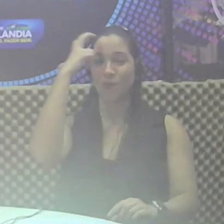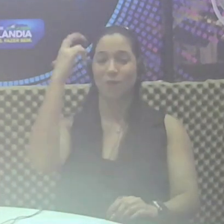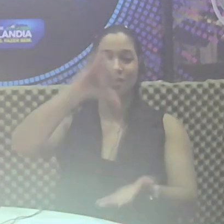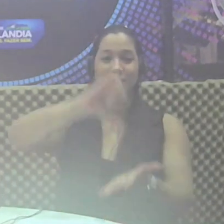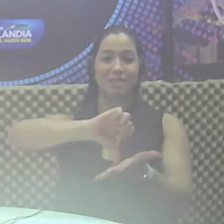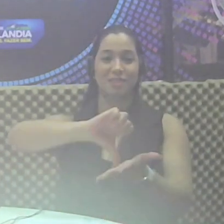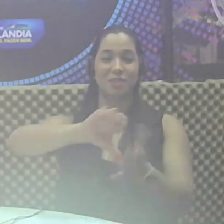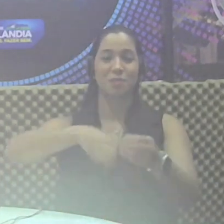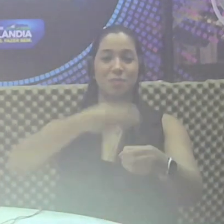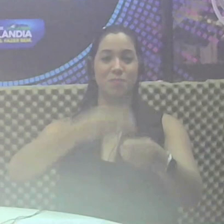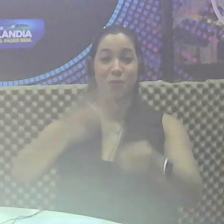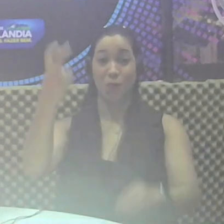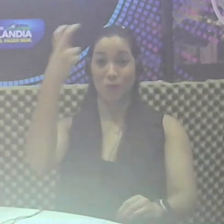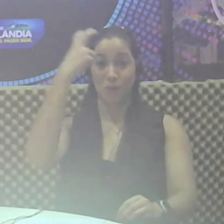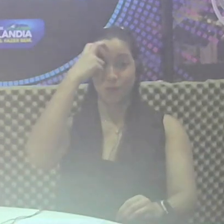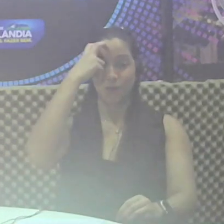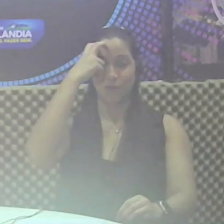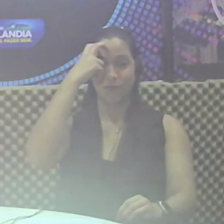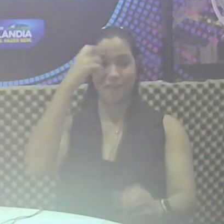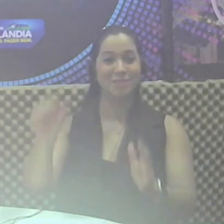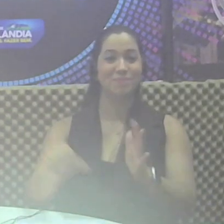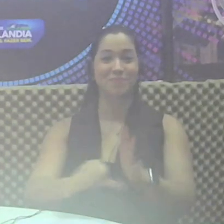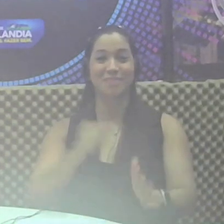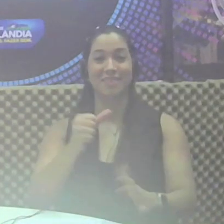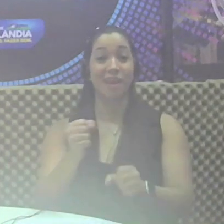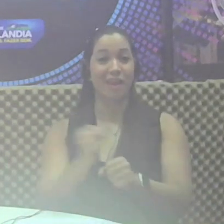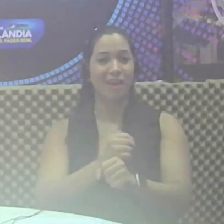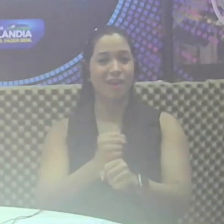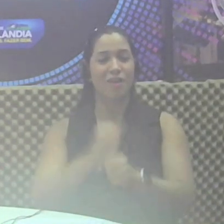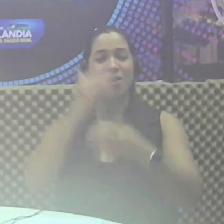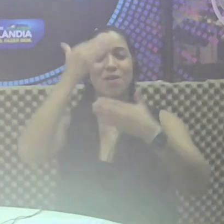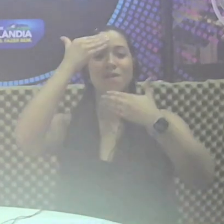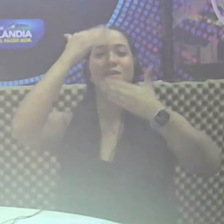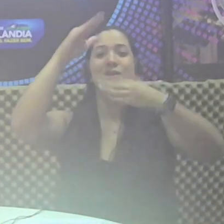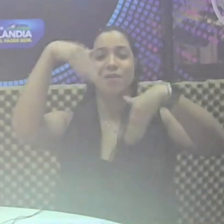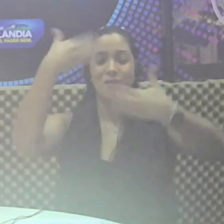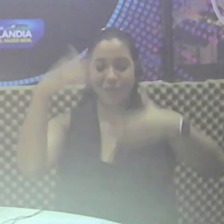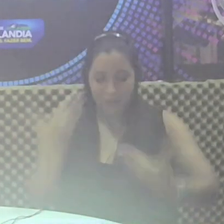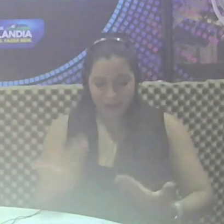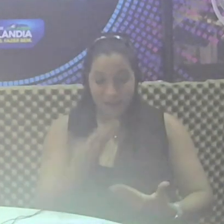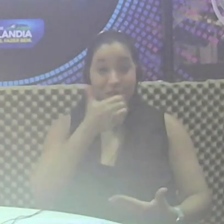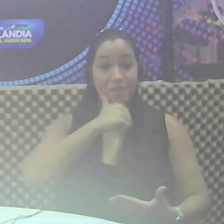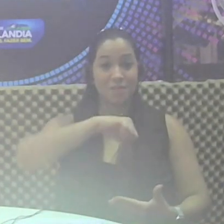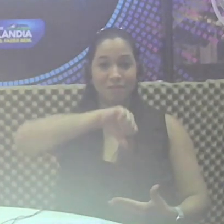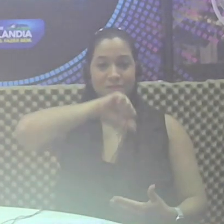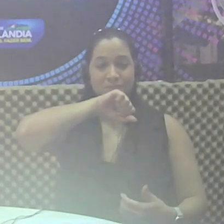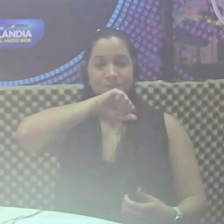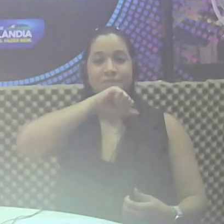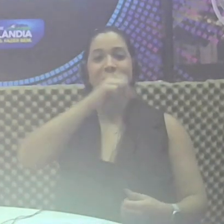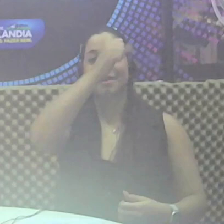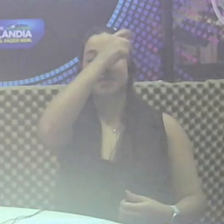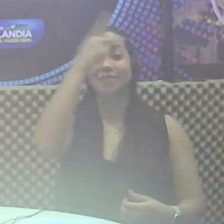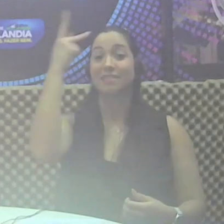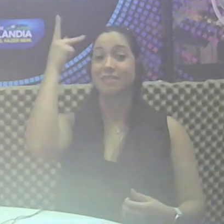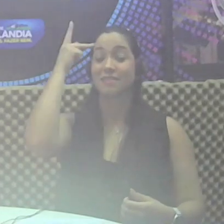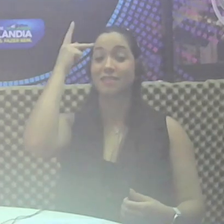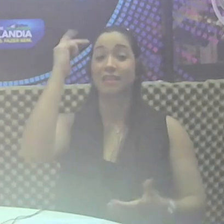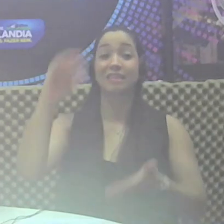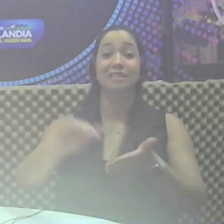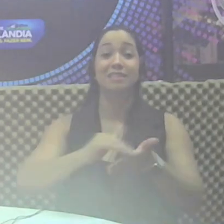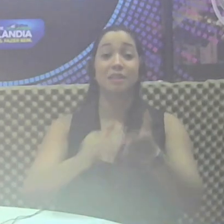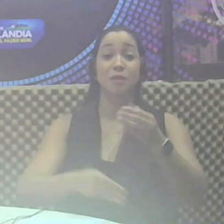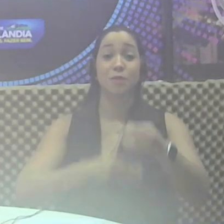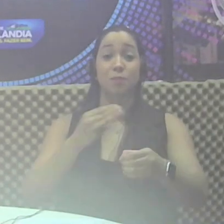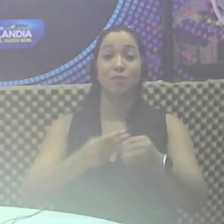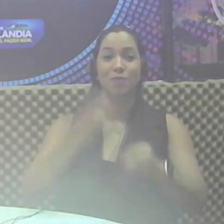de Cultura. A primeira edição do ano presta uma homenagem para as mães. O evento, promovido pela Prefeitura por meio da Secretaria